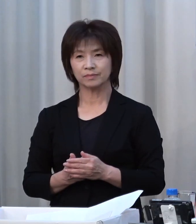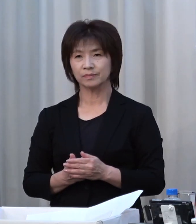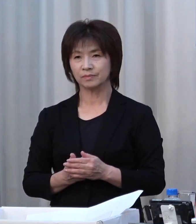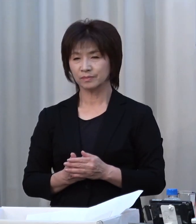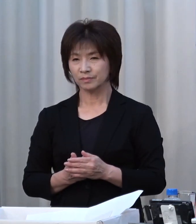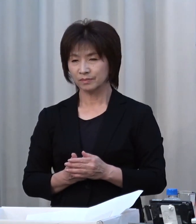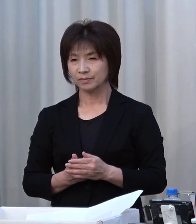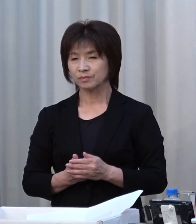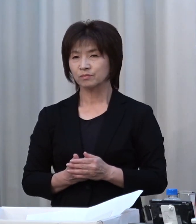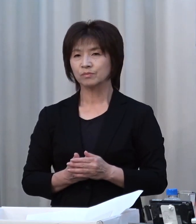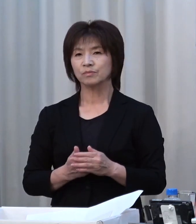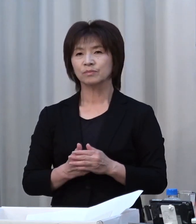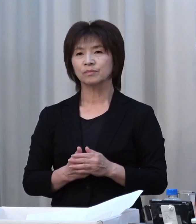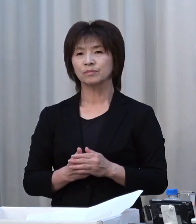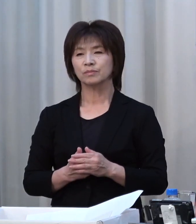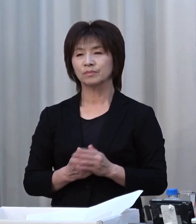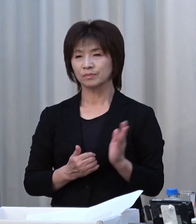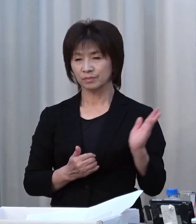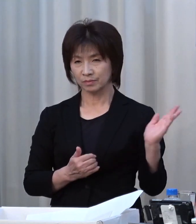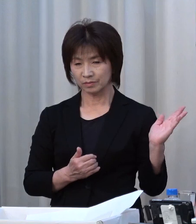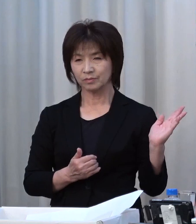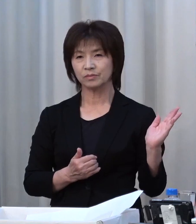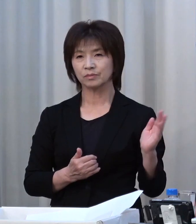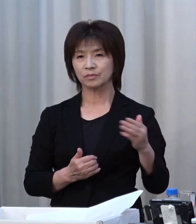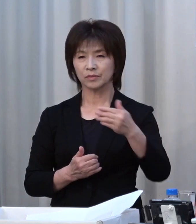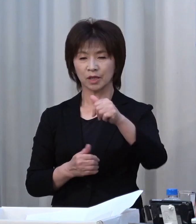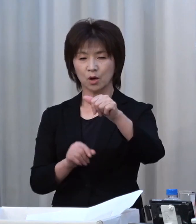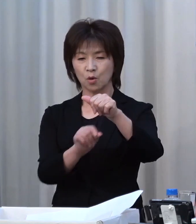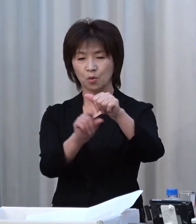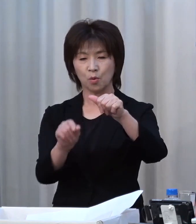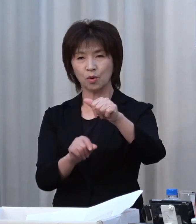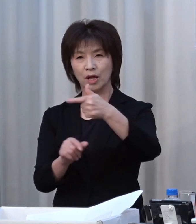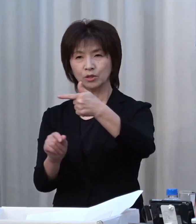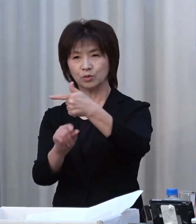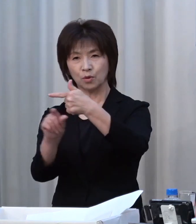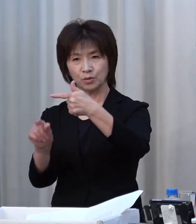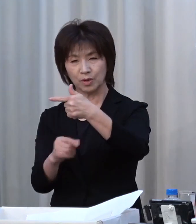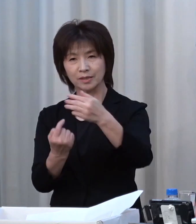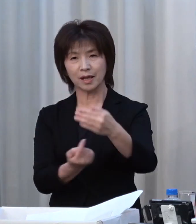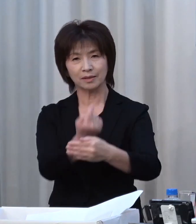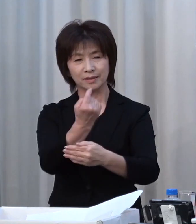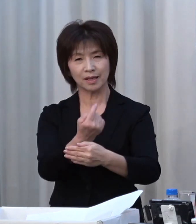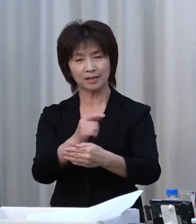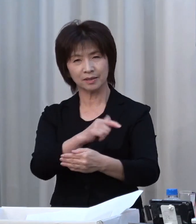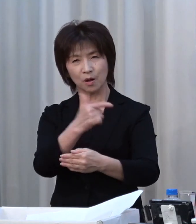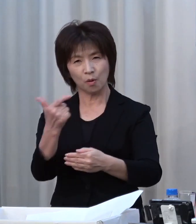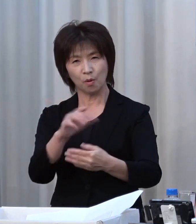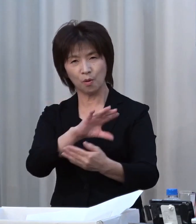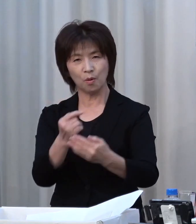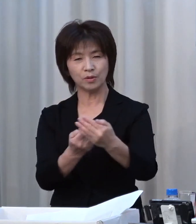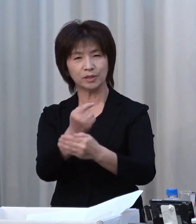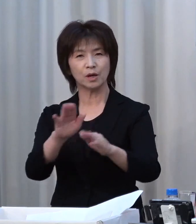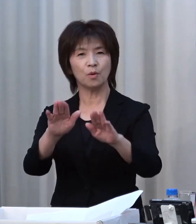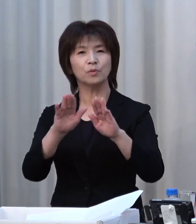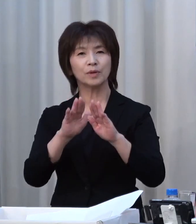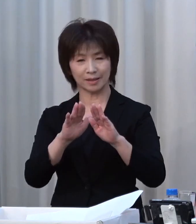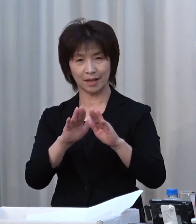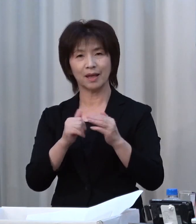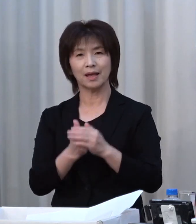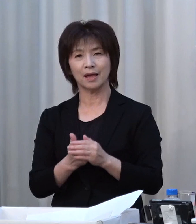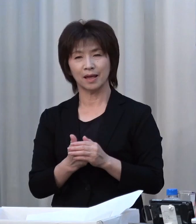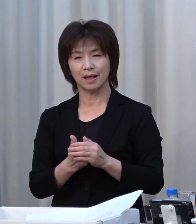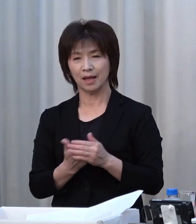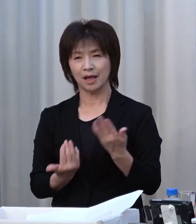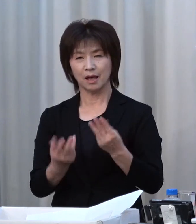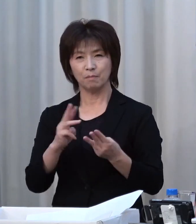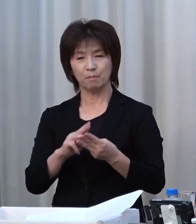財政課でございます。まあ、5月6月にこう発生しましたあの悲惨な事件事件を起きまして、あの